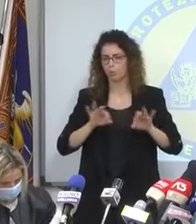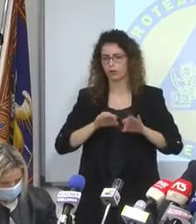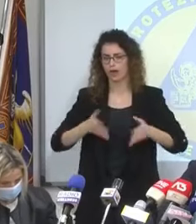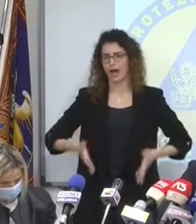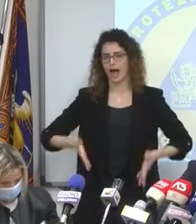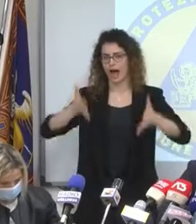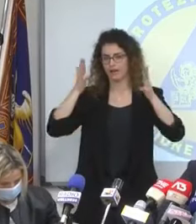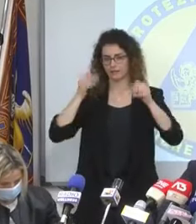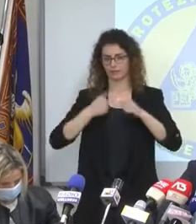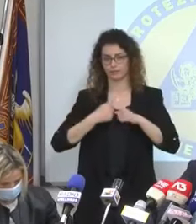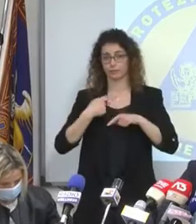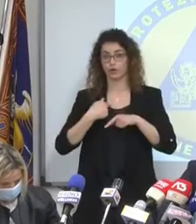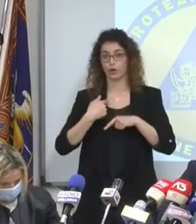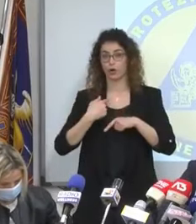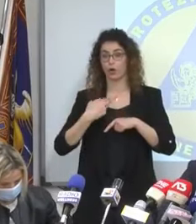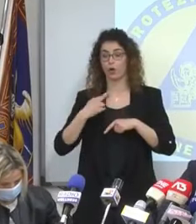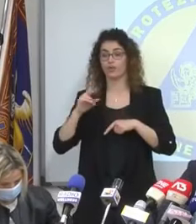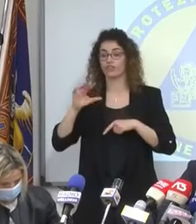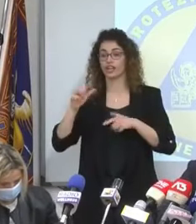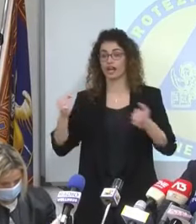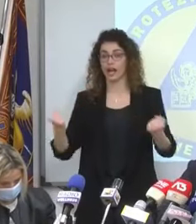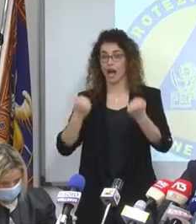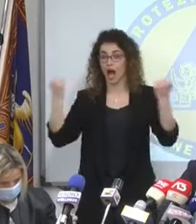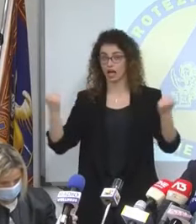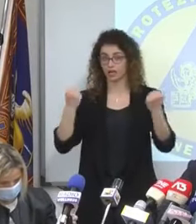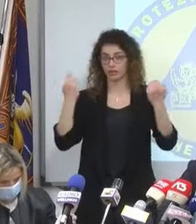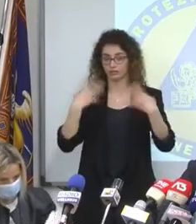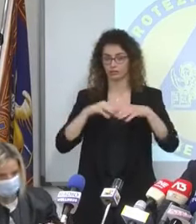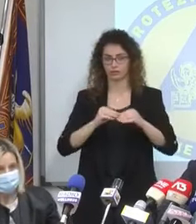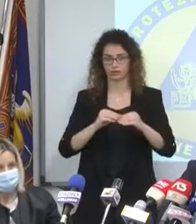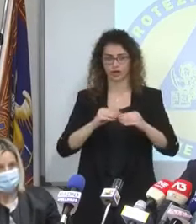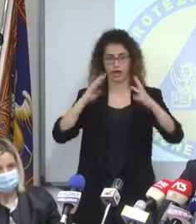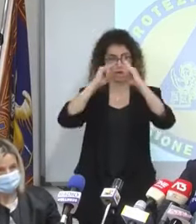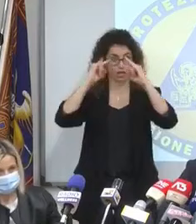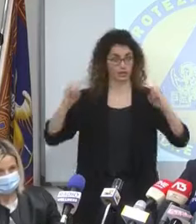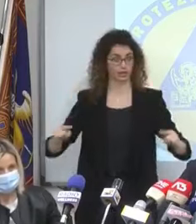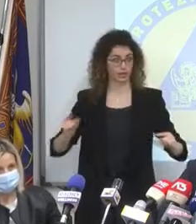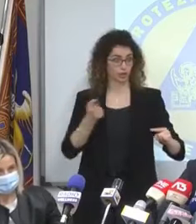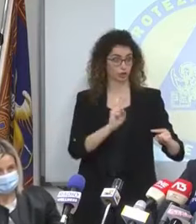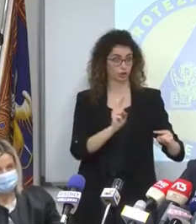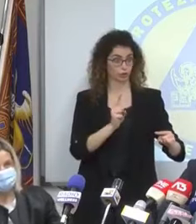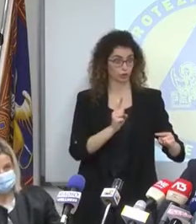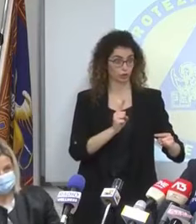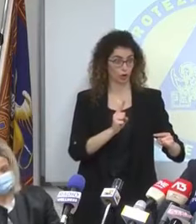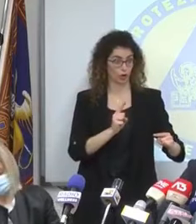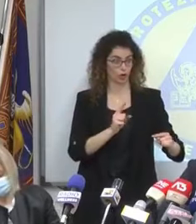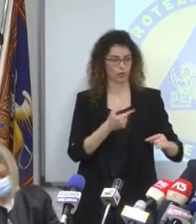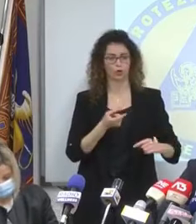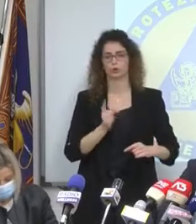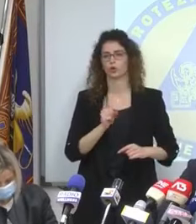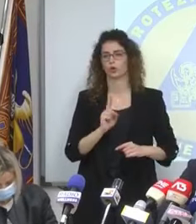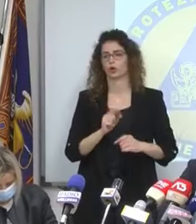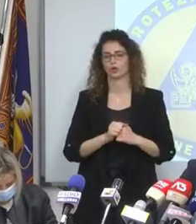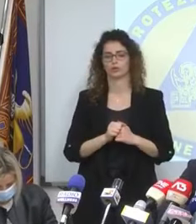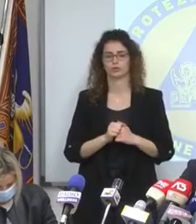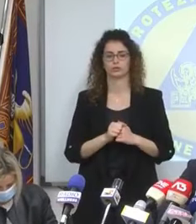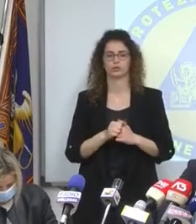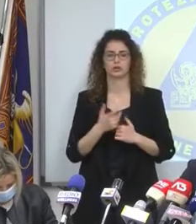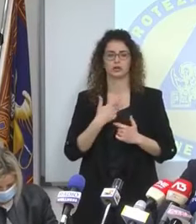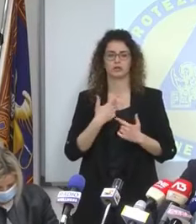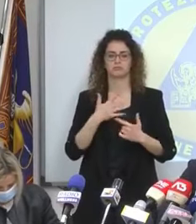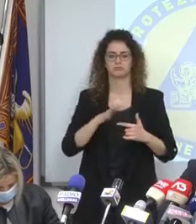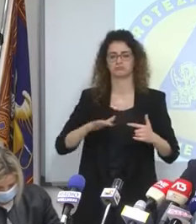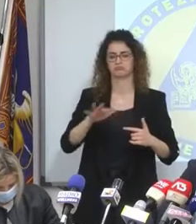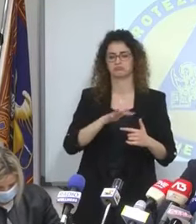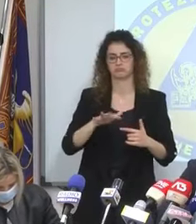insomma avete visto le fiere come funzionano, fra l'altro. Comunque non penso strutture per intenderci, siti industriali dismessi per esempio. In realtà, ecco,